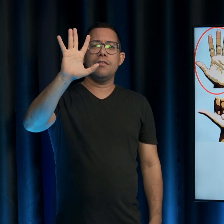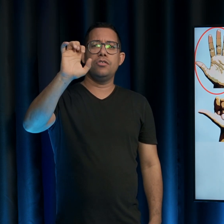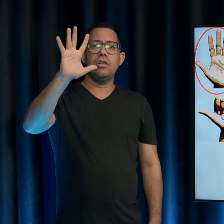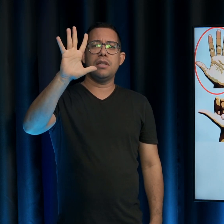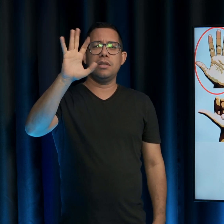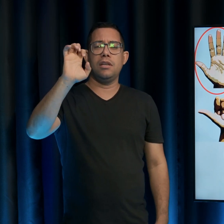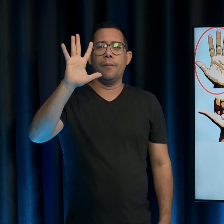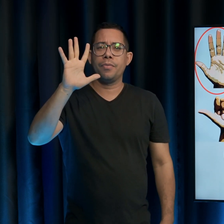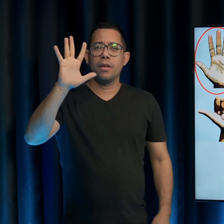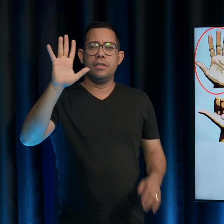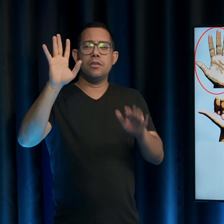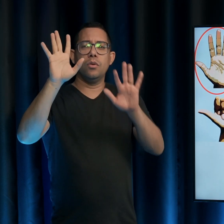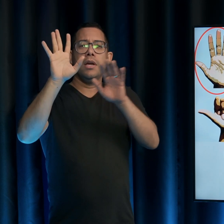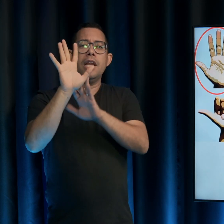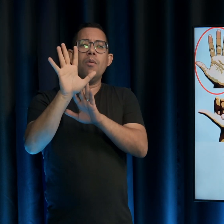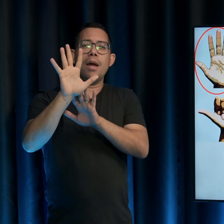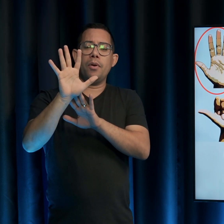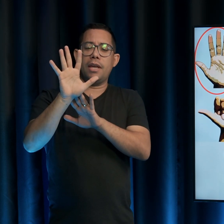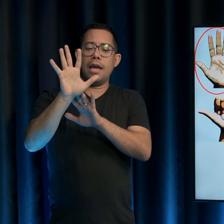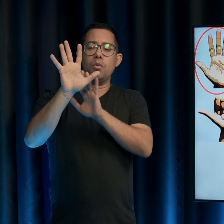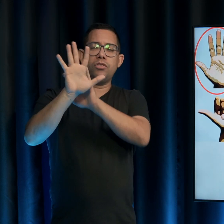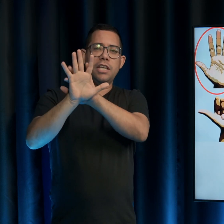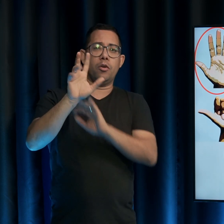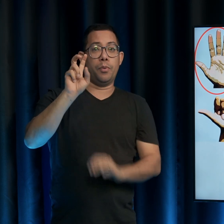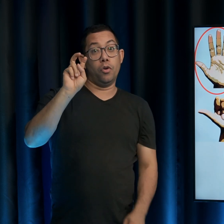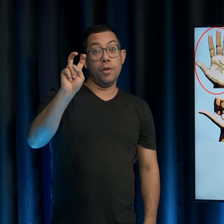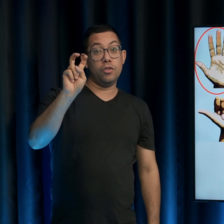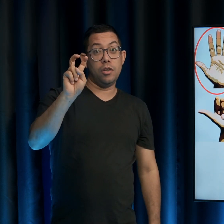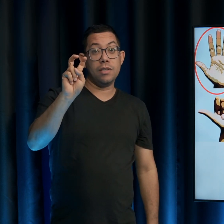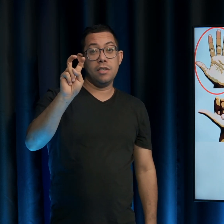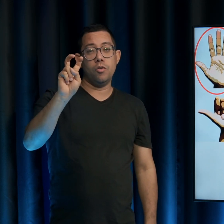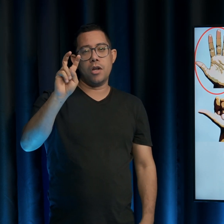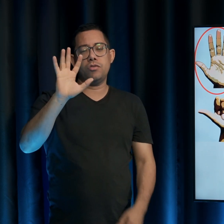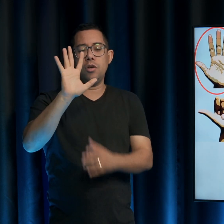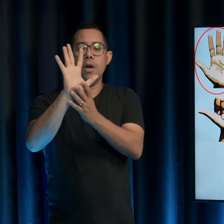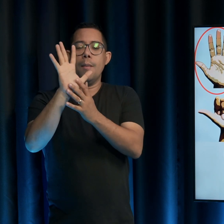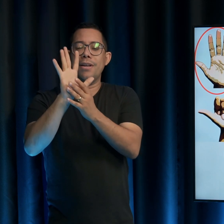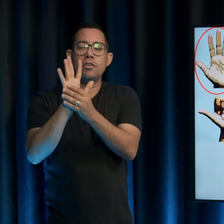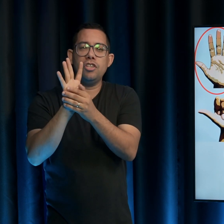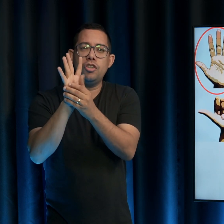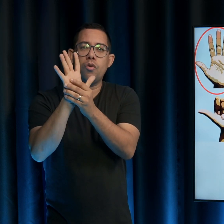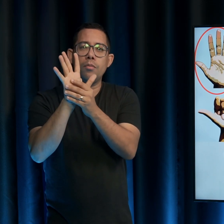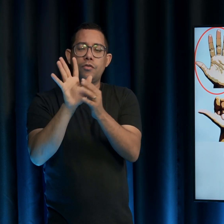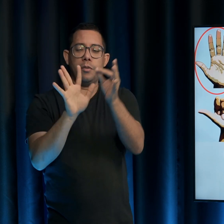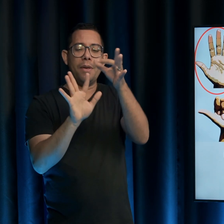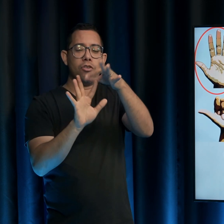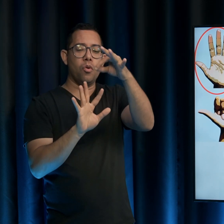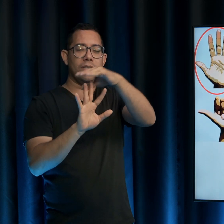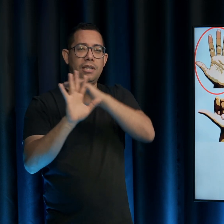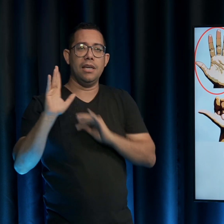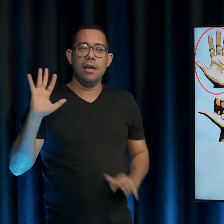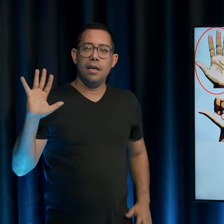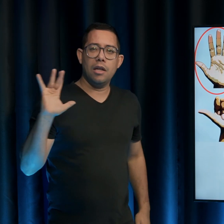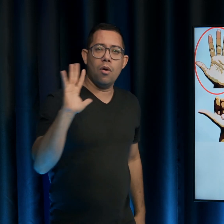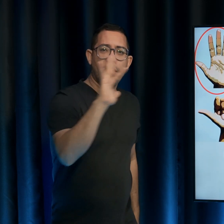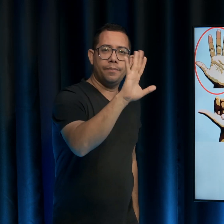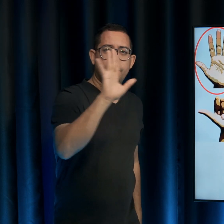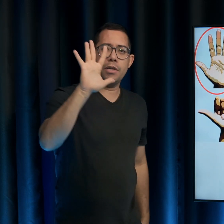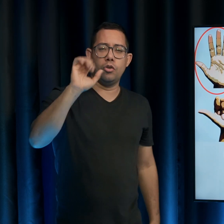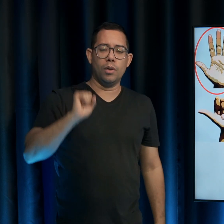utilizar isso aqui, ó. Certo? Não é porque é o 5, porque o número 5 é assim, numeral 5. Mas é no sentido como se fosse pessoas aqui. Então, ó, pessoas.